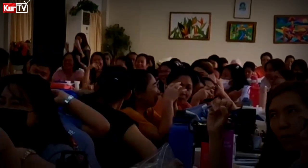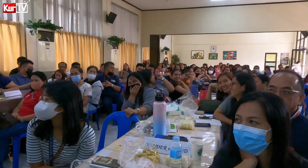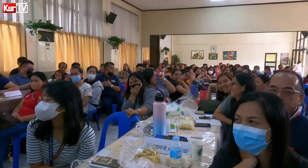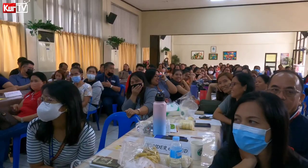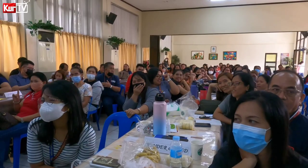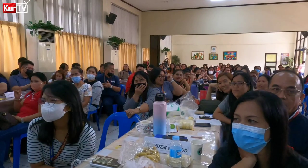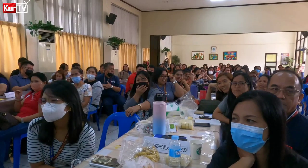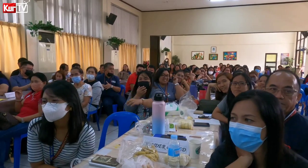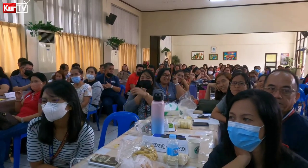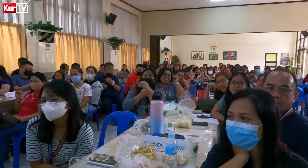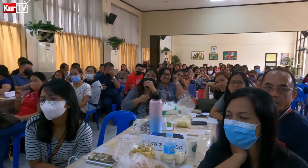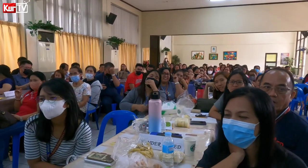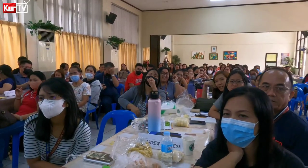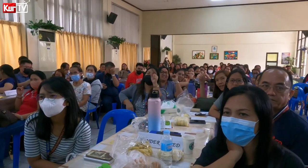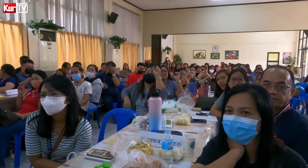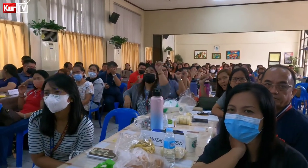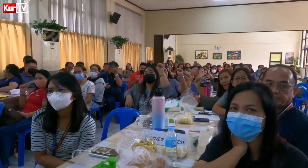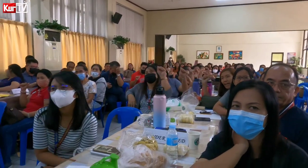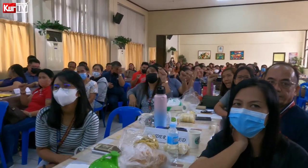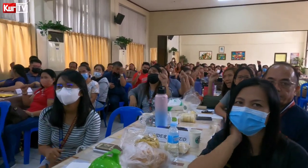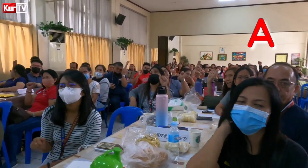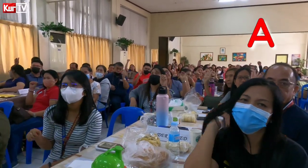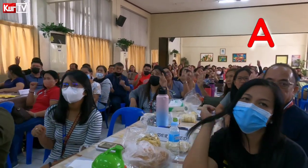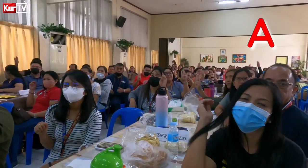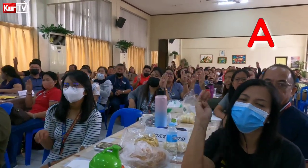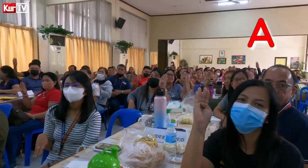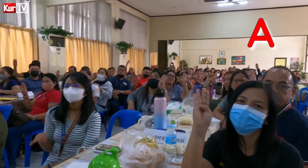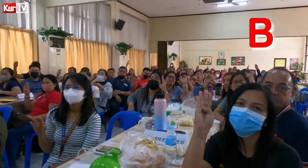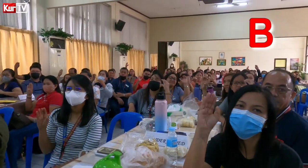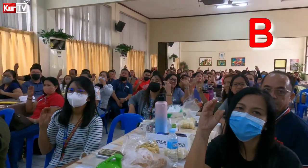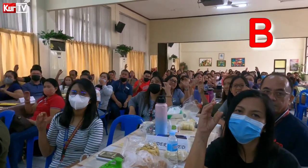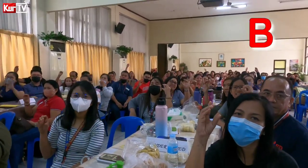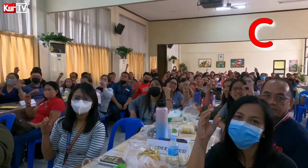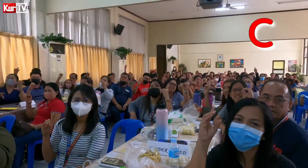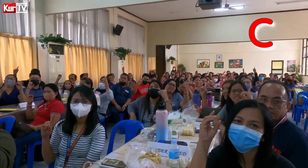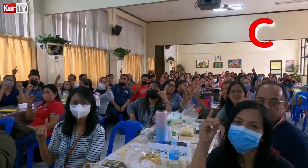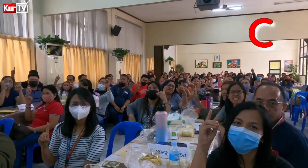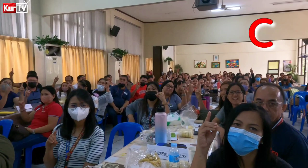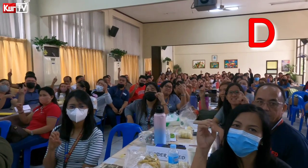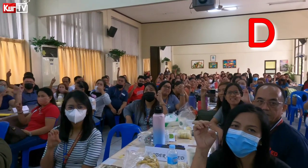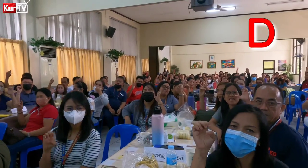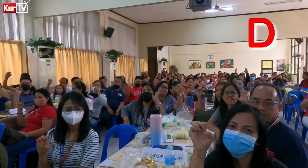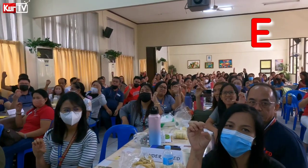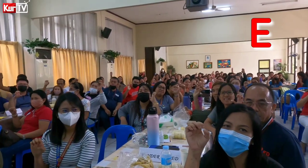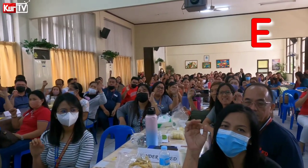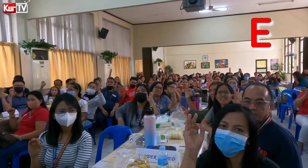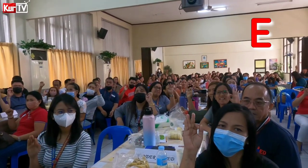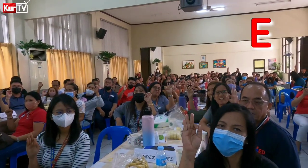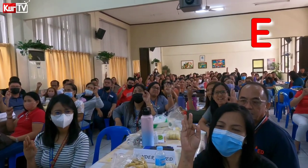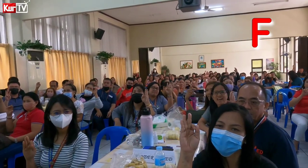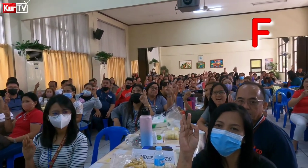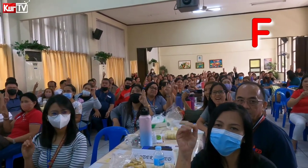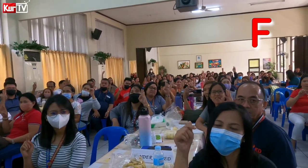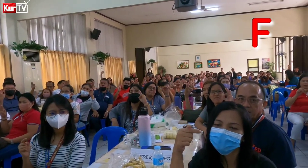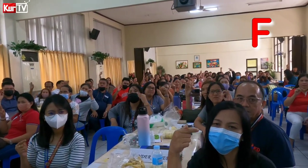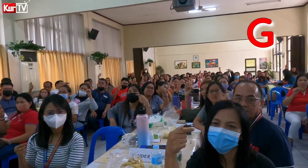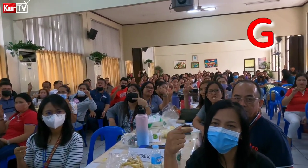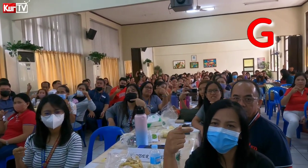Okay, so everybody, A, B, C, D, E, F, G,